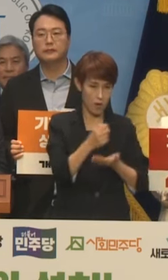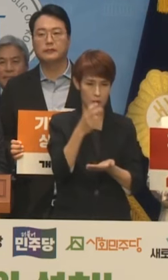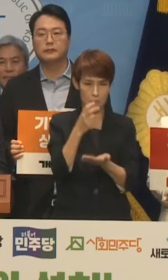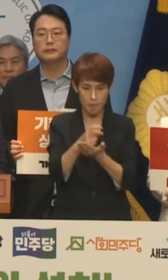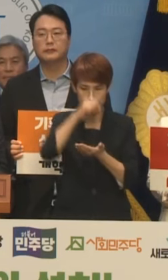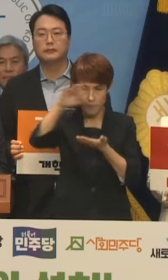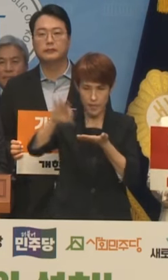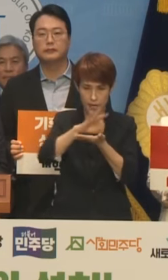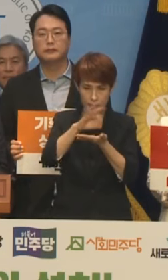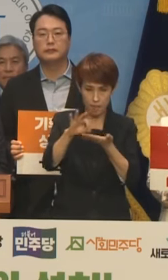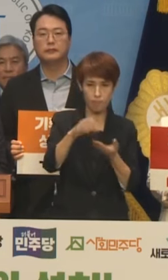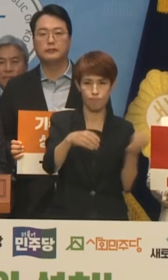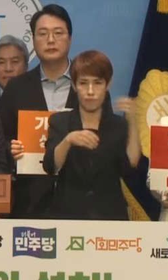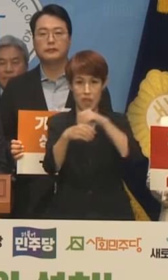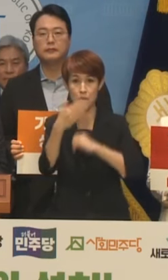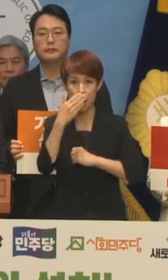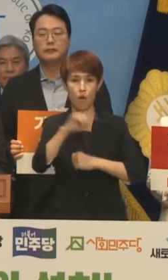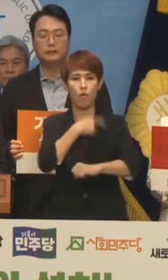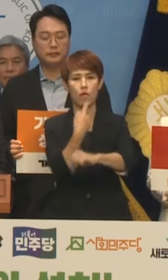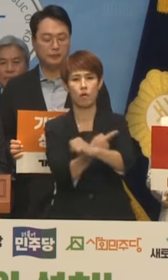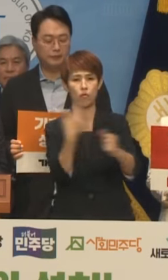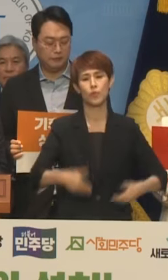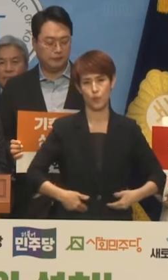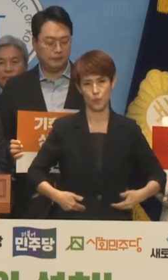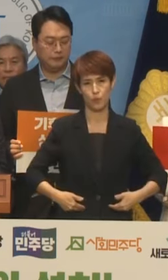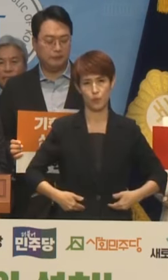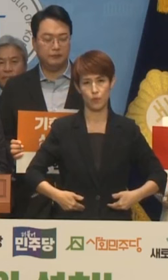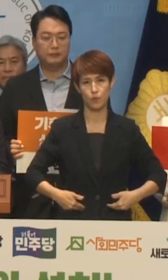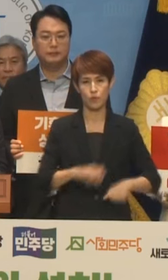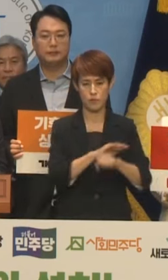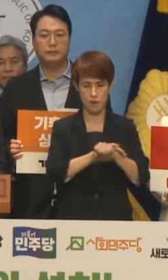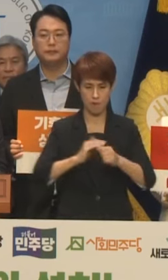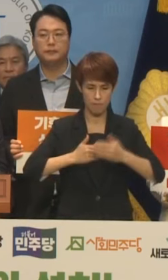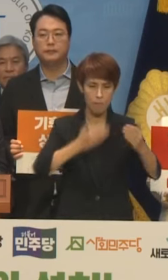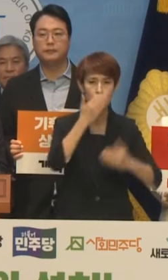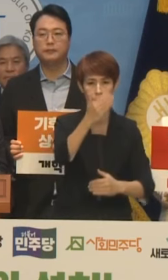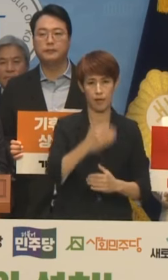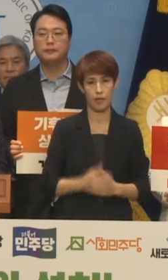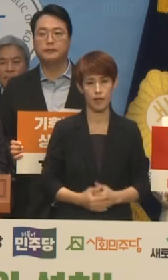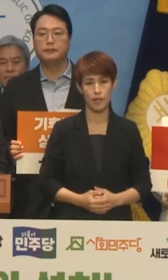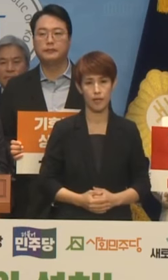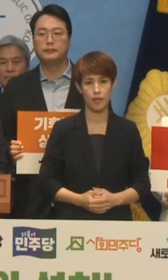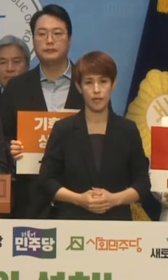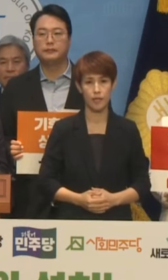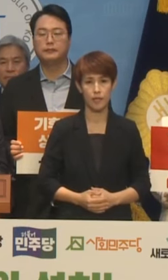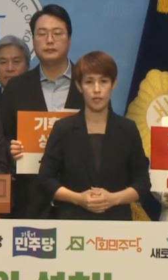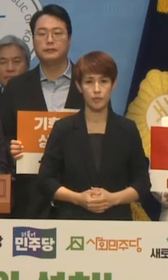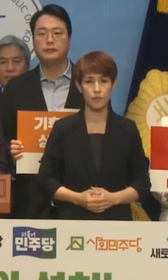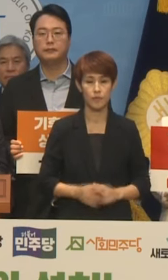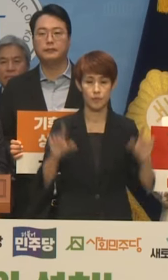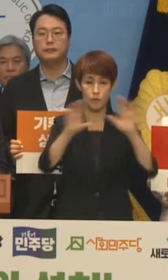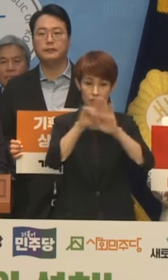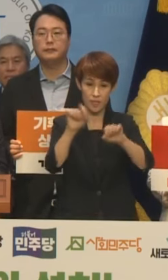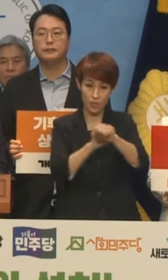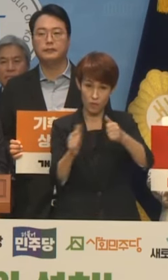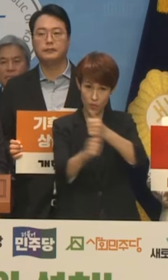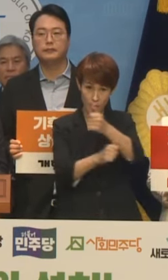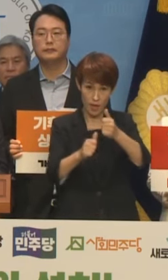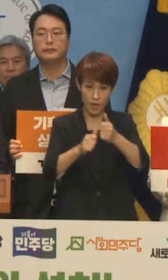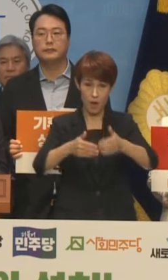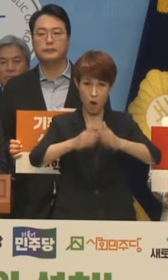예산에 반영할 수 있는 권한을 가져야 역할을 할 수 있습니다. 따라서 기후특위